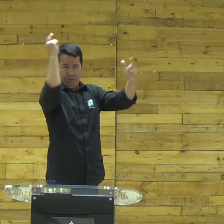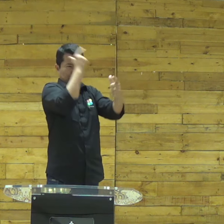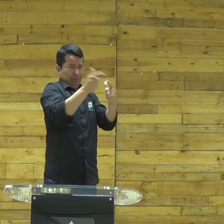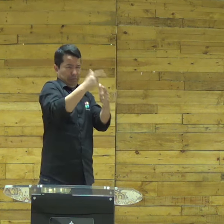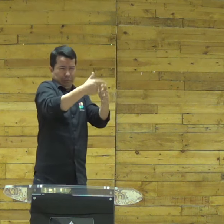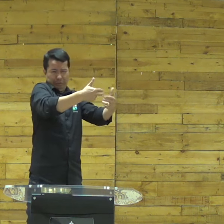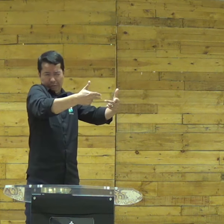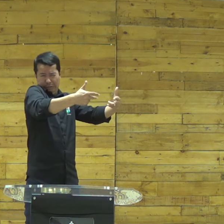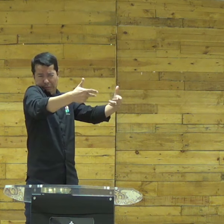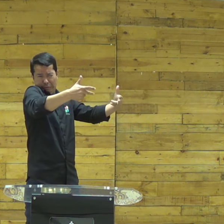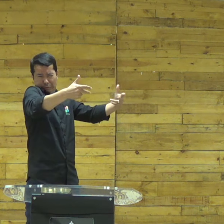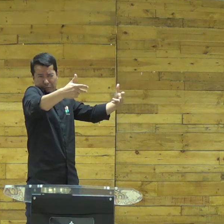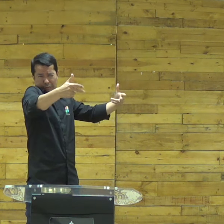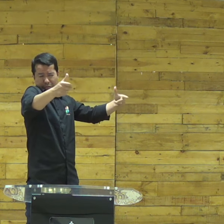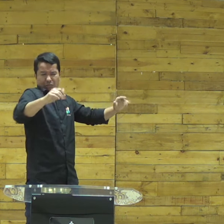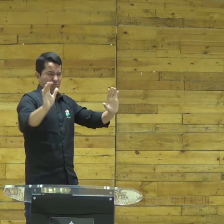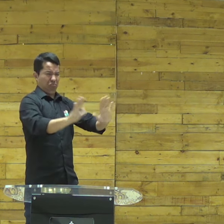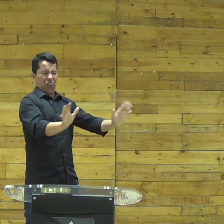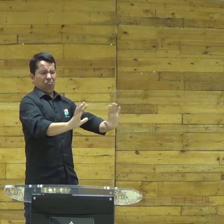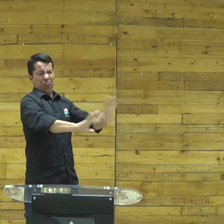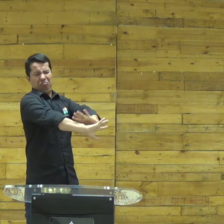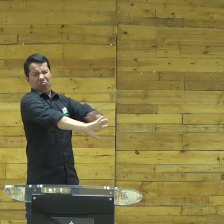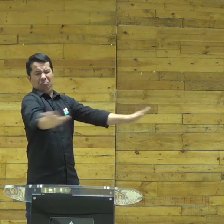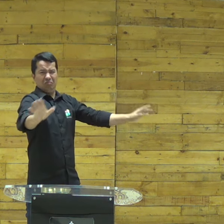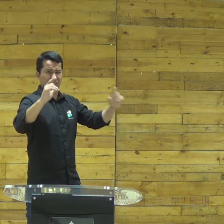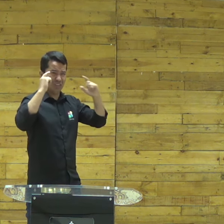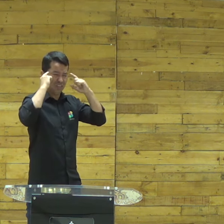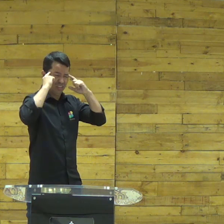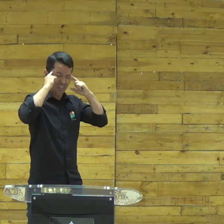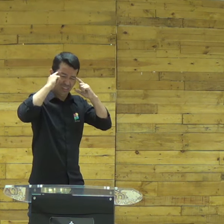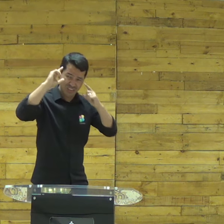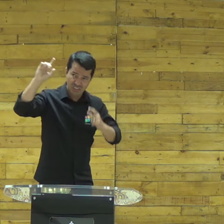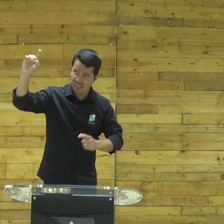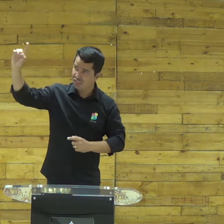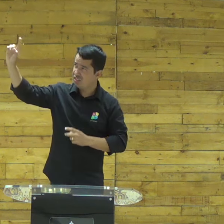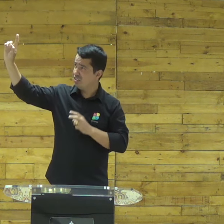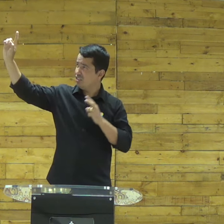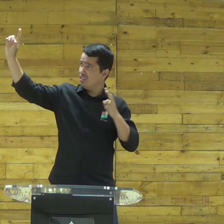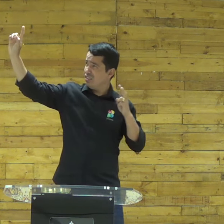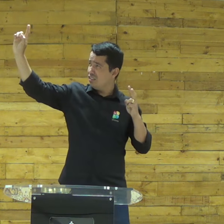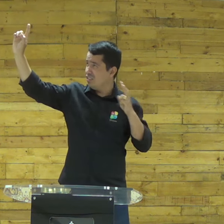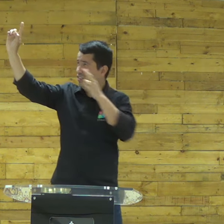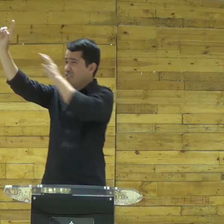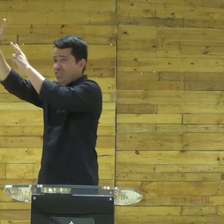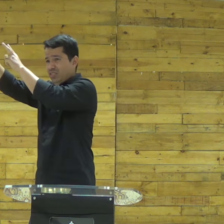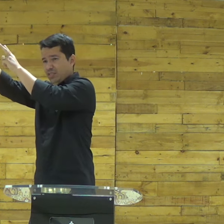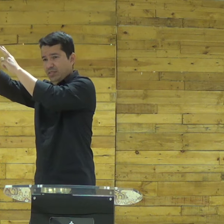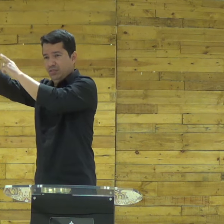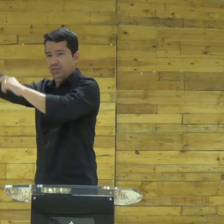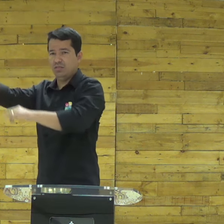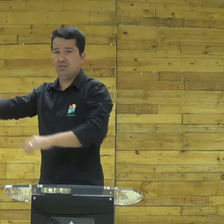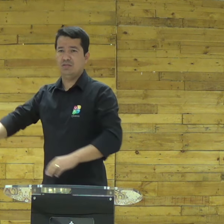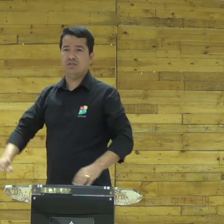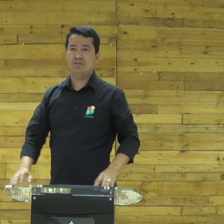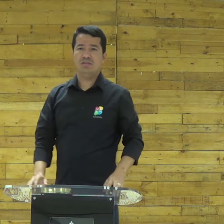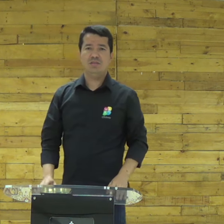coisas acontecem ao meu redor as dificuldades os problemas mas eles não me envolvem porque eu Firmo os meus olhos